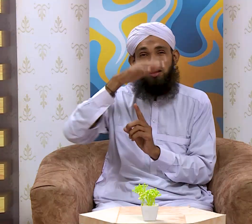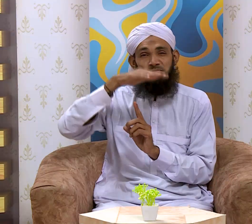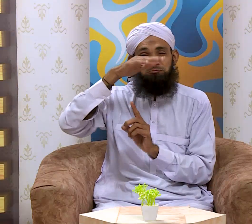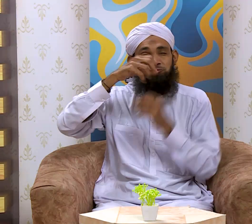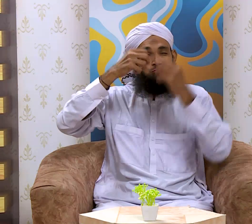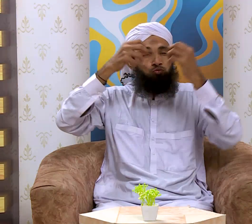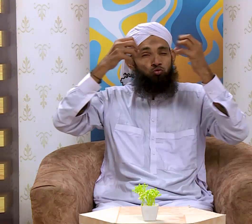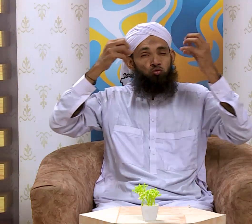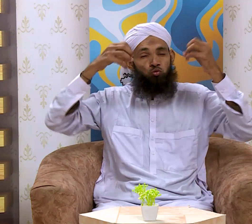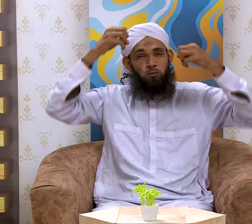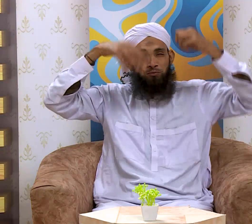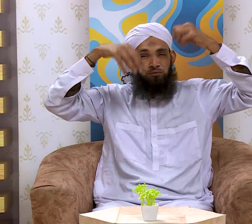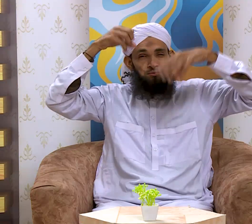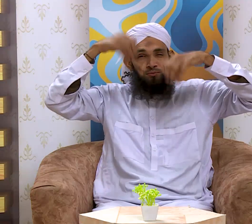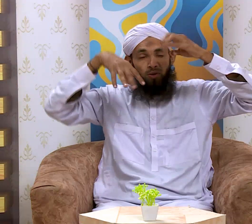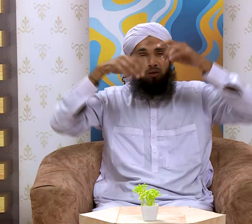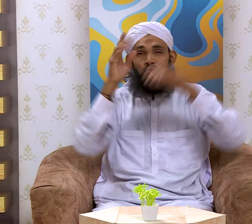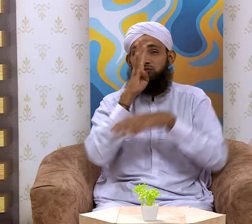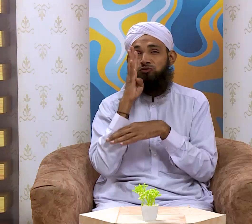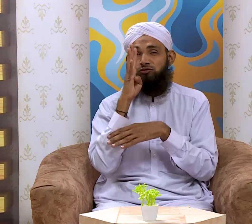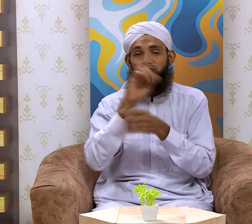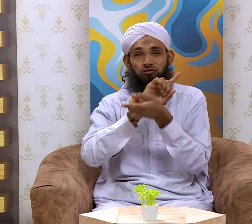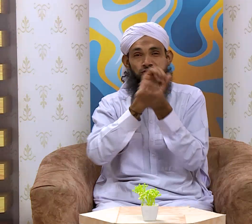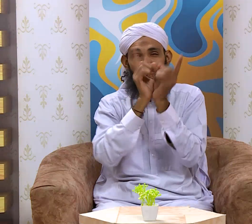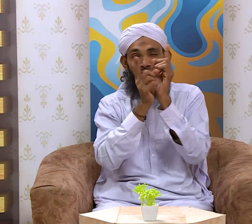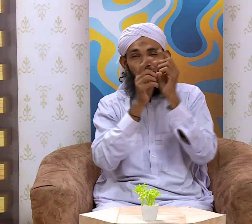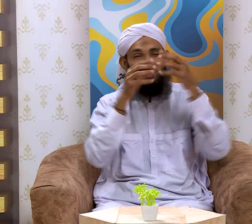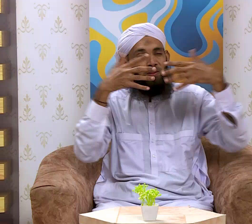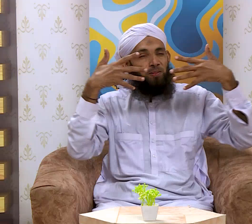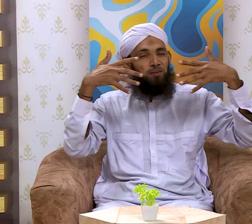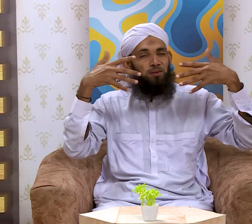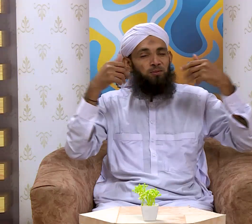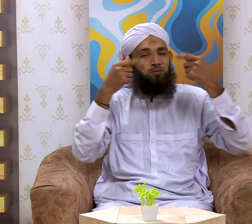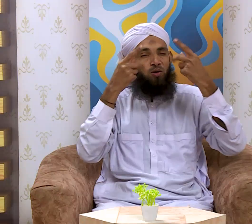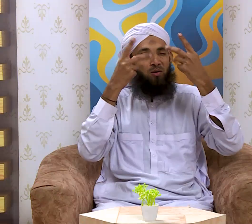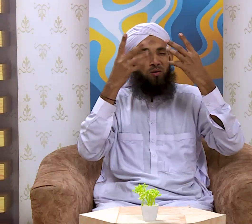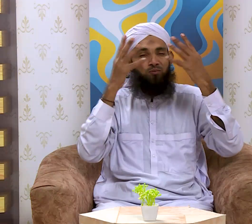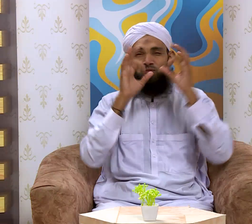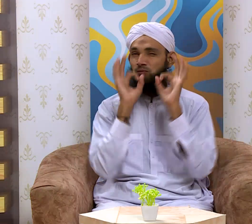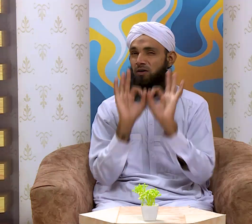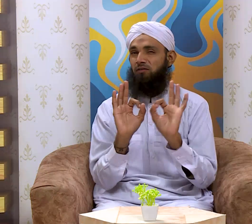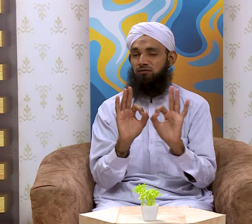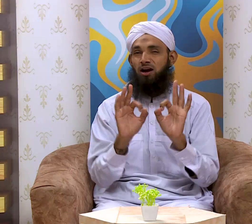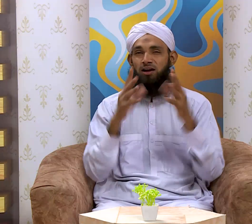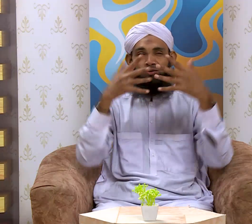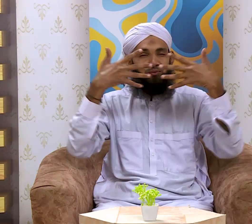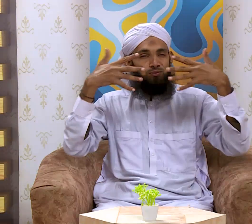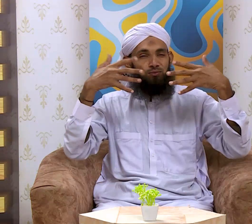ایک دم اس کی صورت بدل گئی اور اس میں رنگ برنگ کے انوار کی ایسی تجلی نظر آئی کہ جس کی کیفیتوں